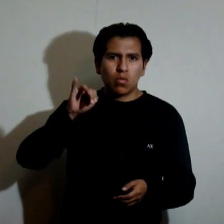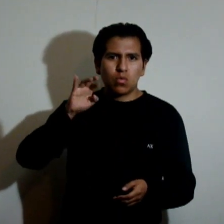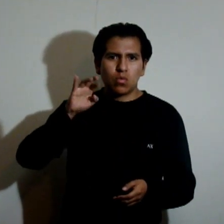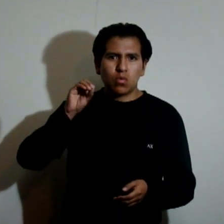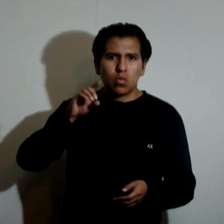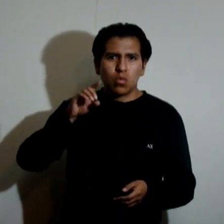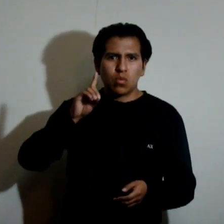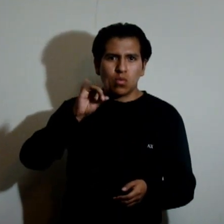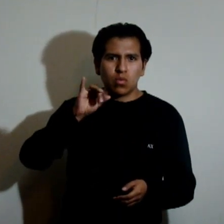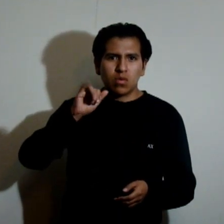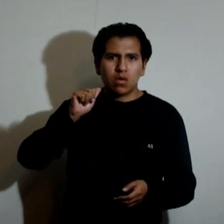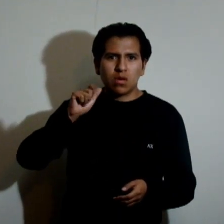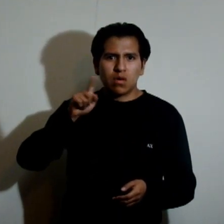nacido en